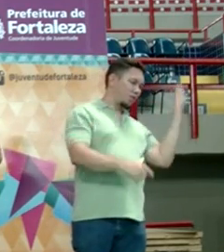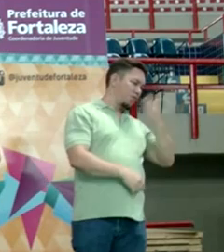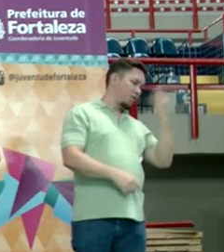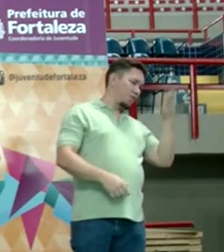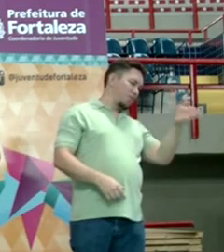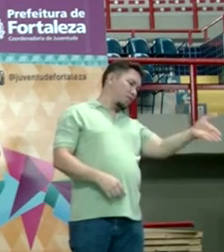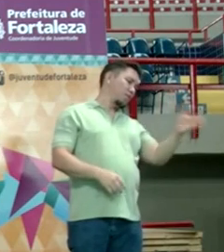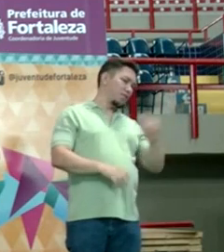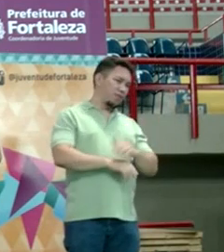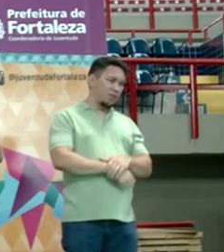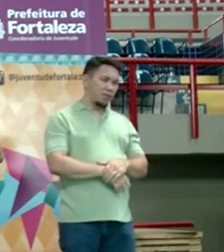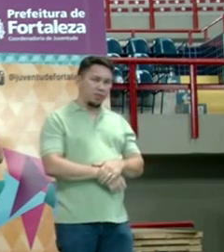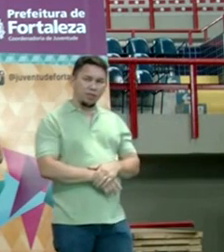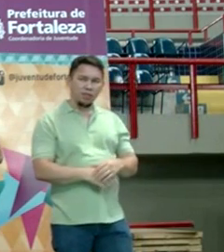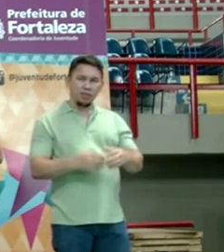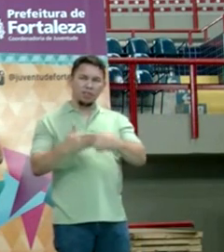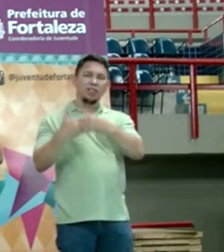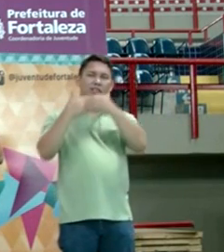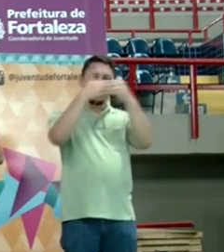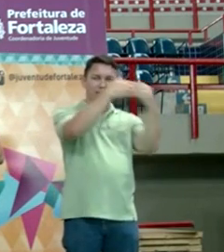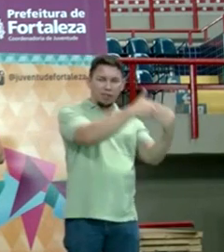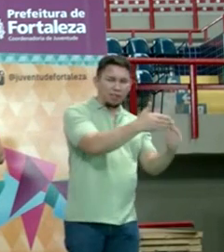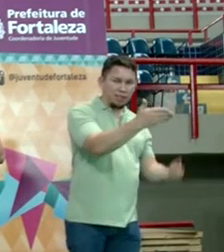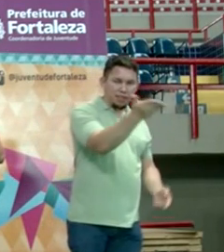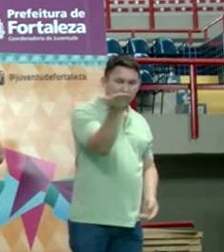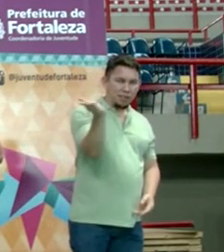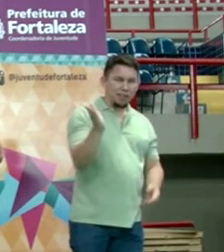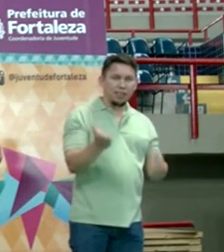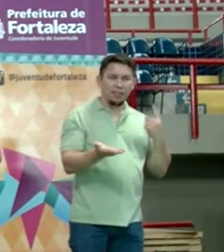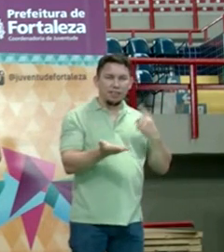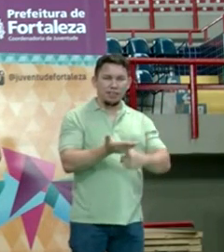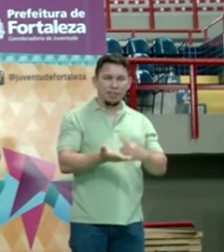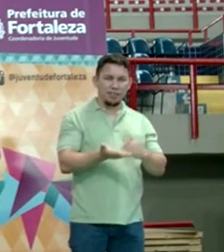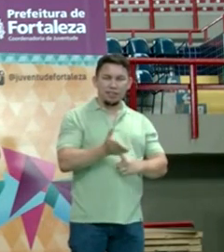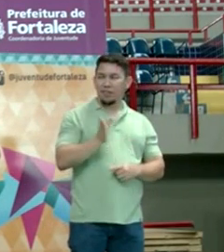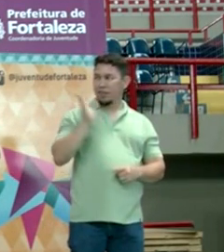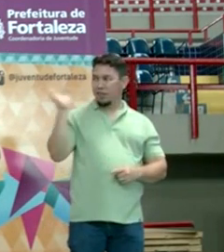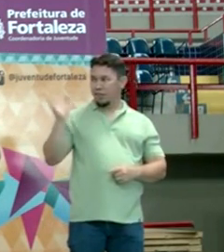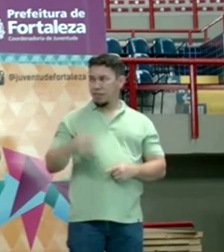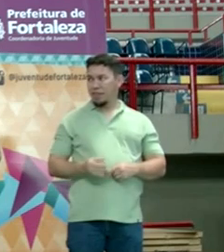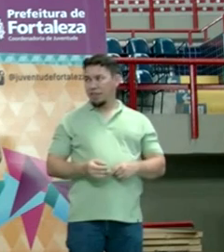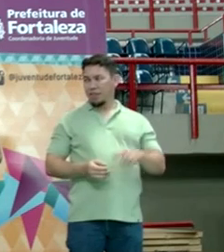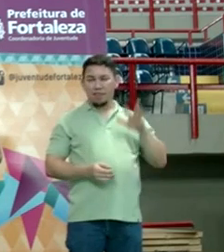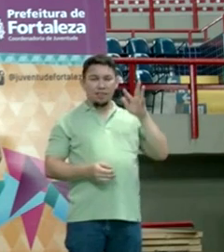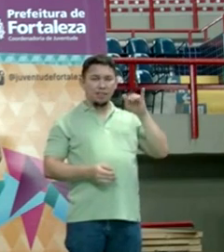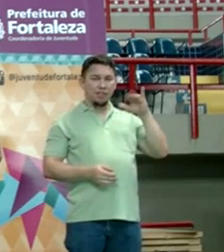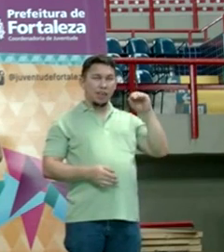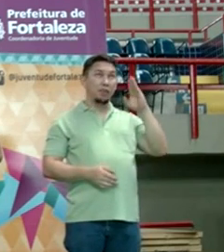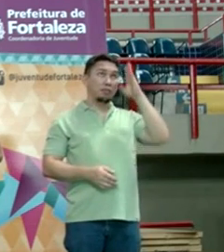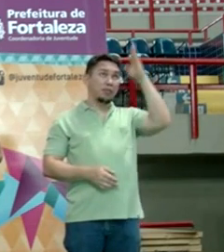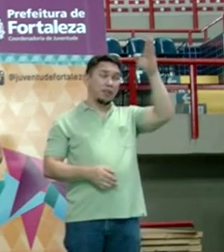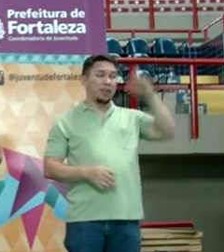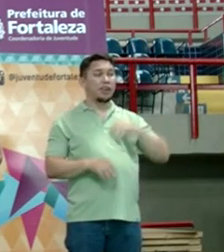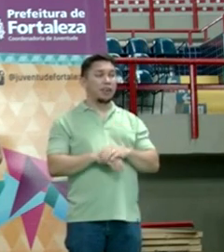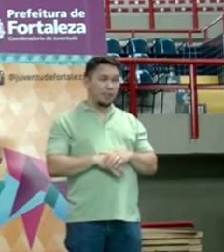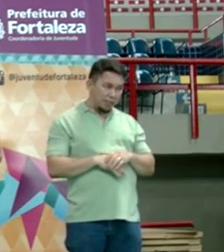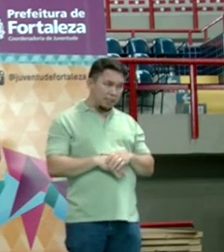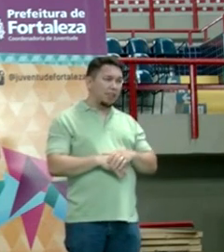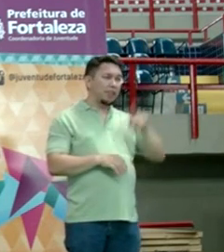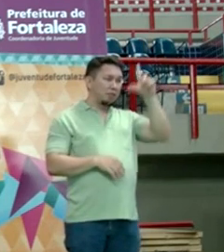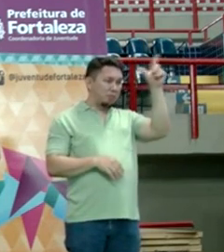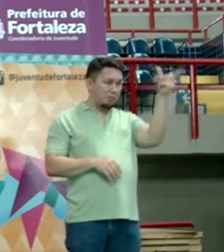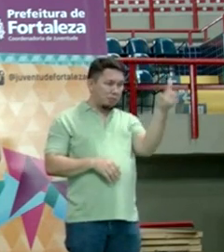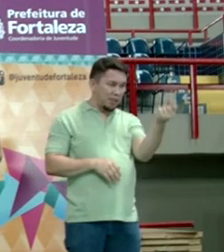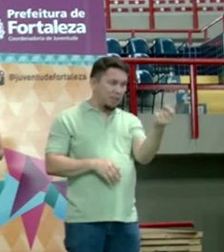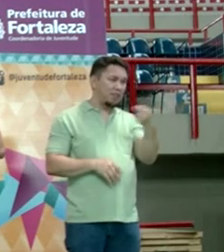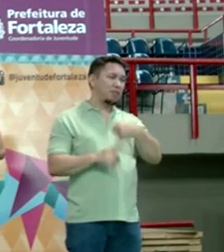mais para ver. Eu ia levar vocês. Já tinha combinado com o Fábio da gente fazer uma aula de campo na Lua, para tirar a foto lá,